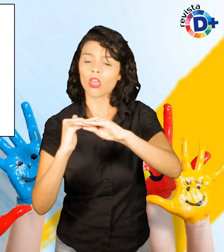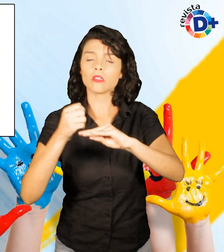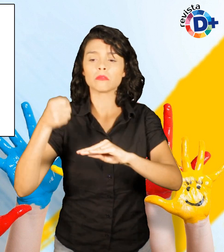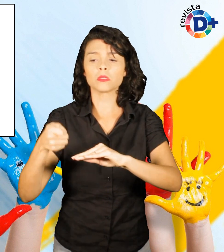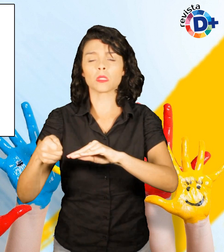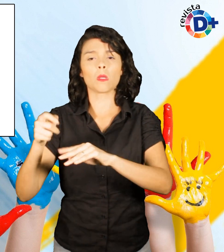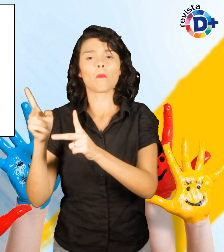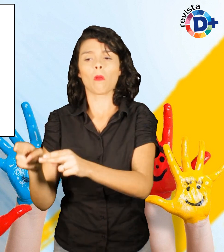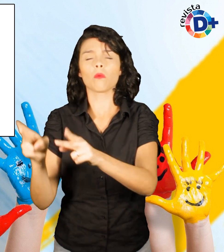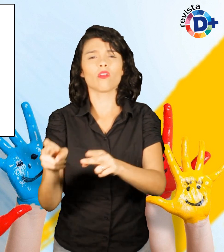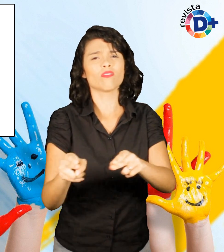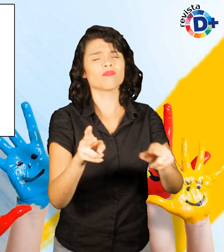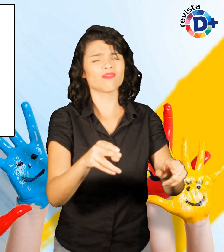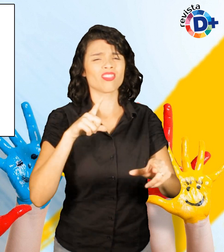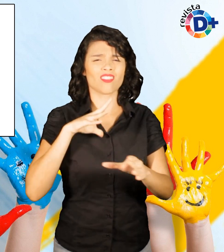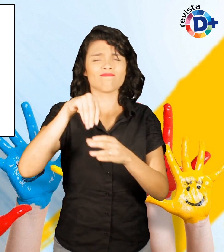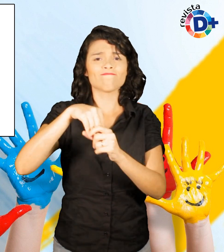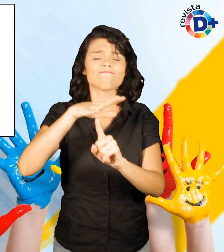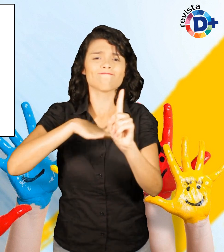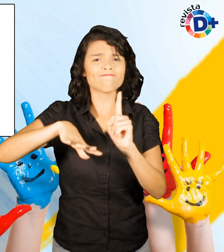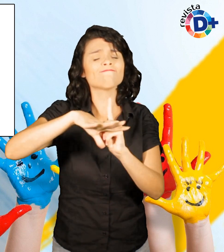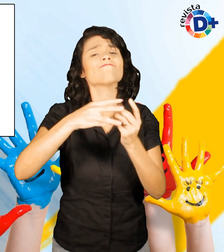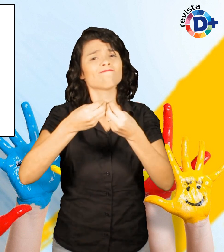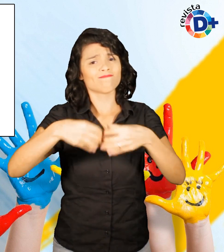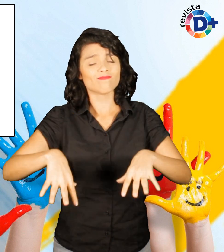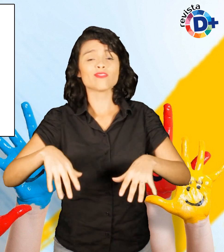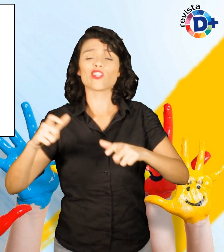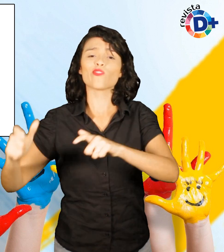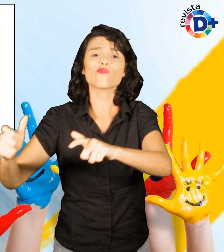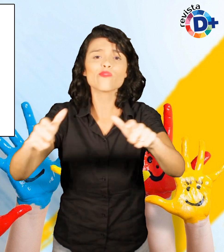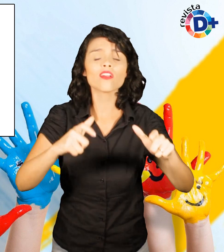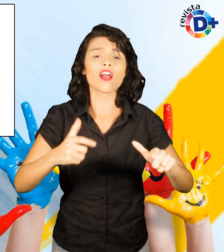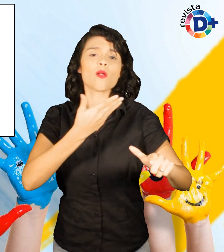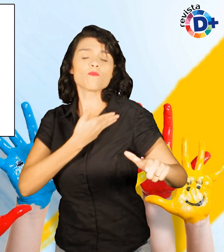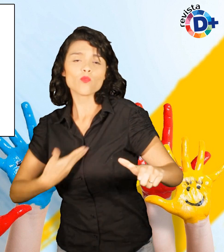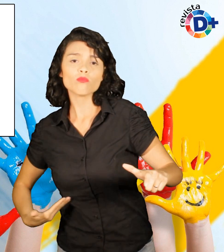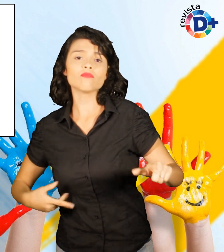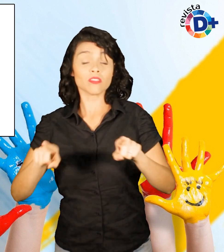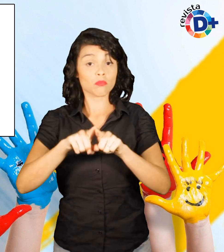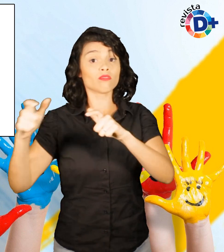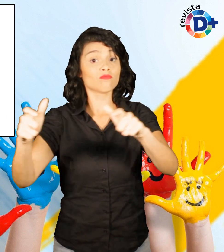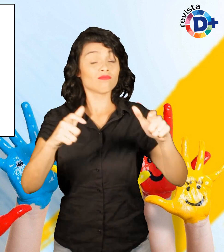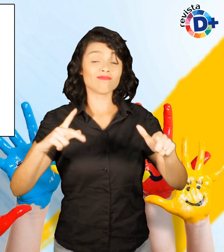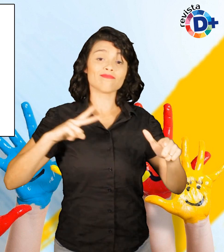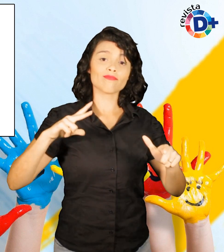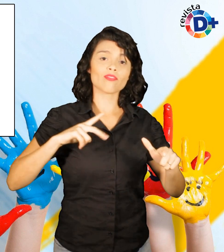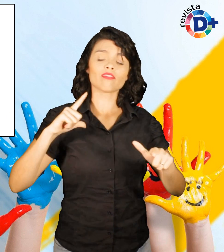homogeneidade colocado na sociedade faz com que todos os locais, públicos e privados, tenham o mesmo